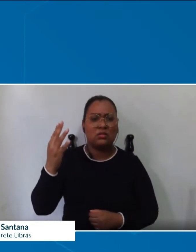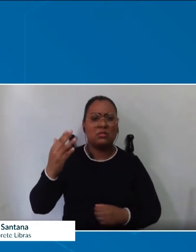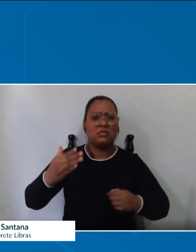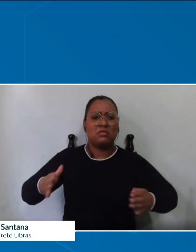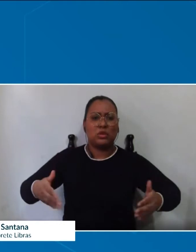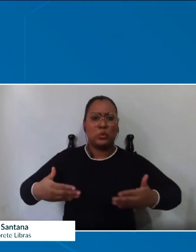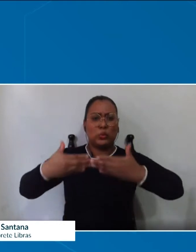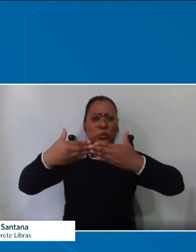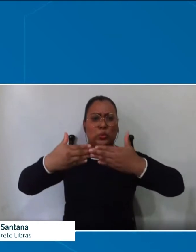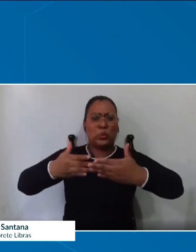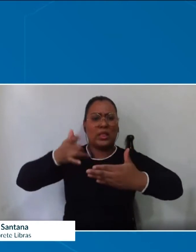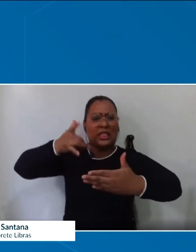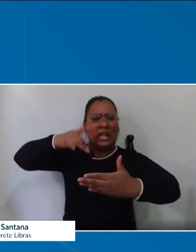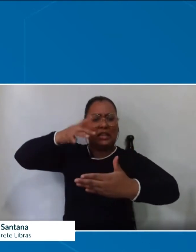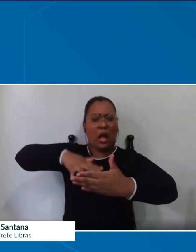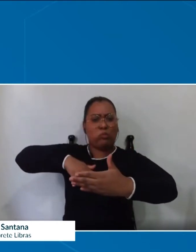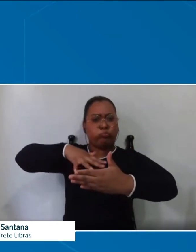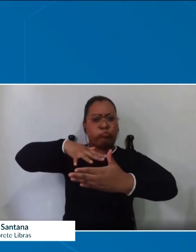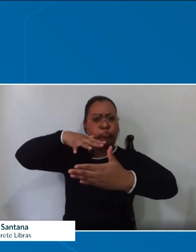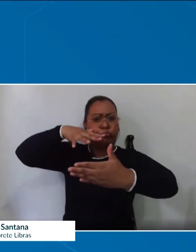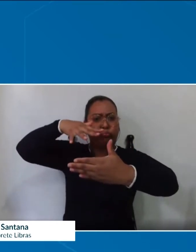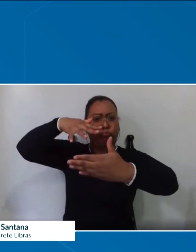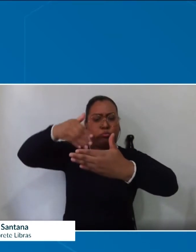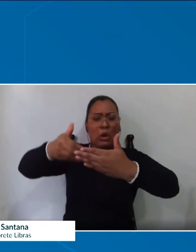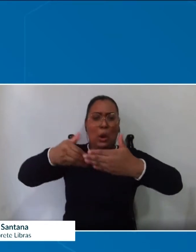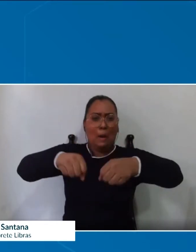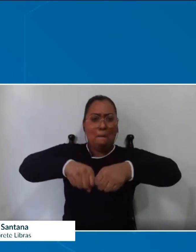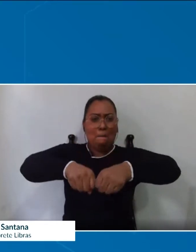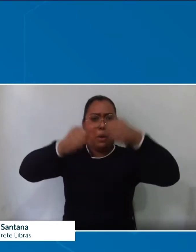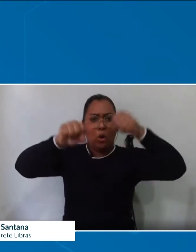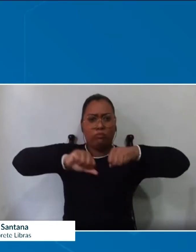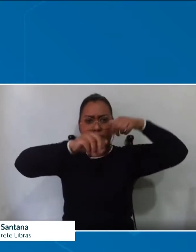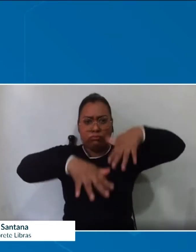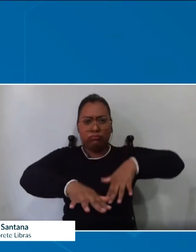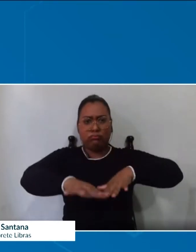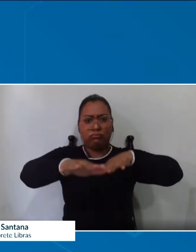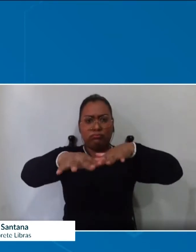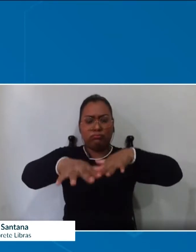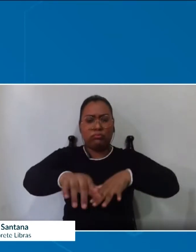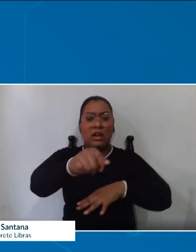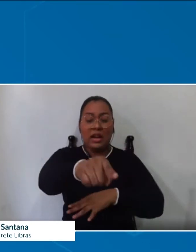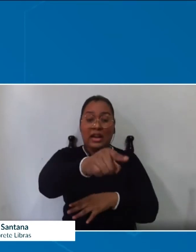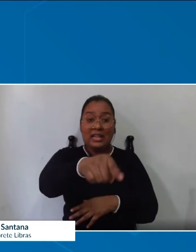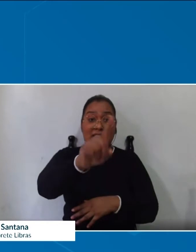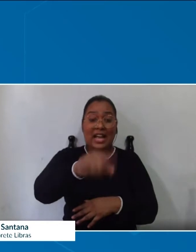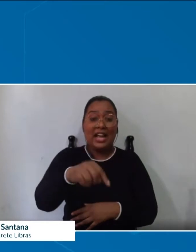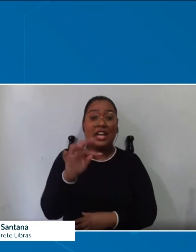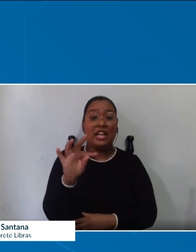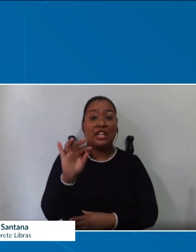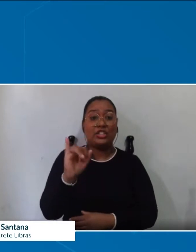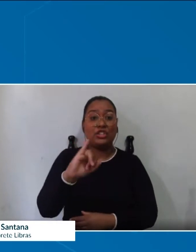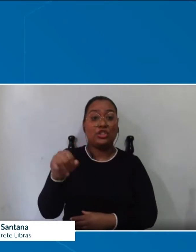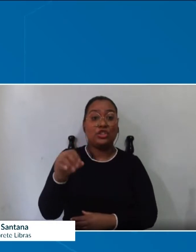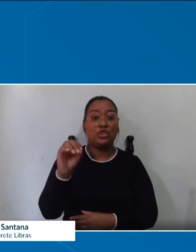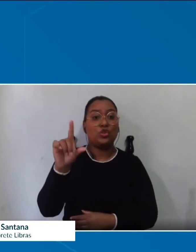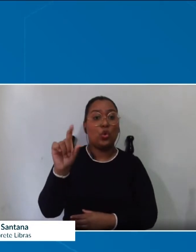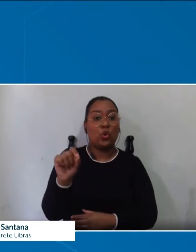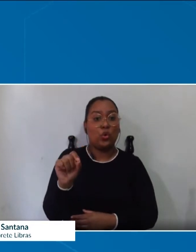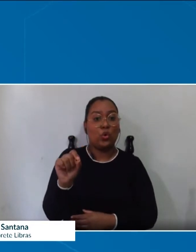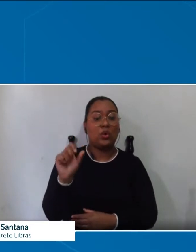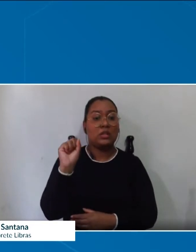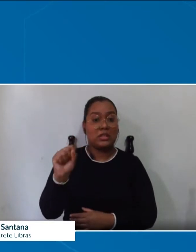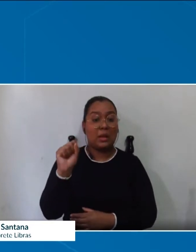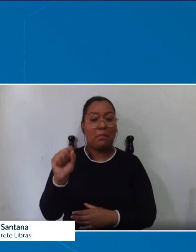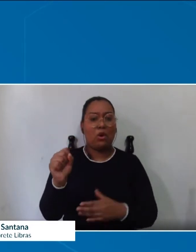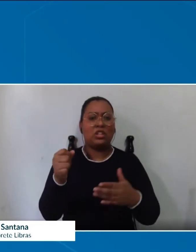de rejeitos? Isso aqui é um bloco de tijolo balístico. Tijolo balístico é um tijolo que você pode até dar um tiro, que